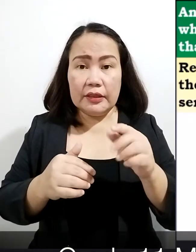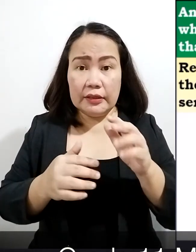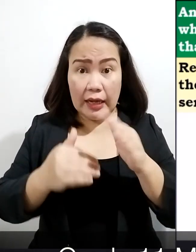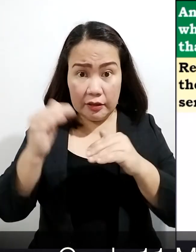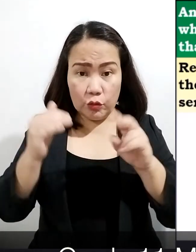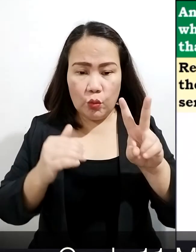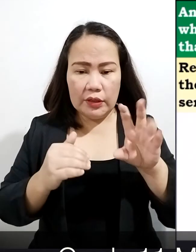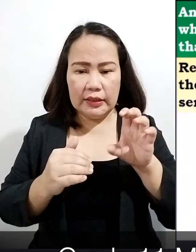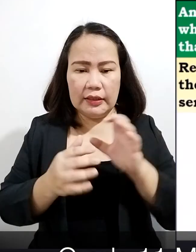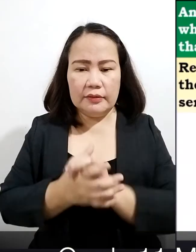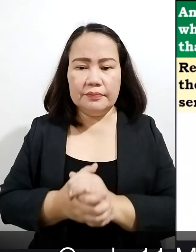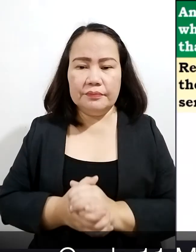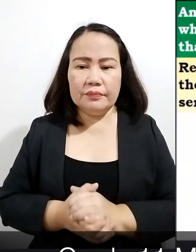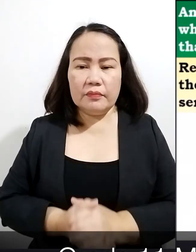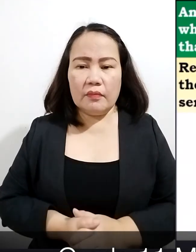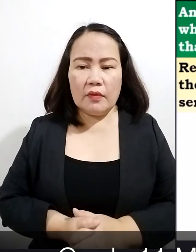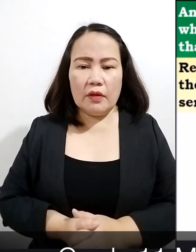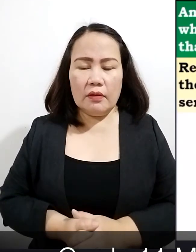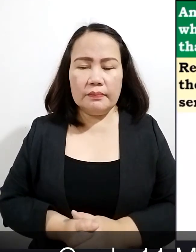200.